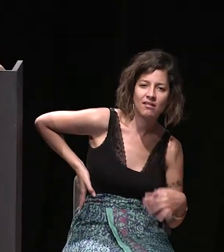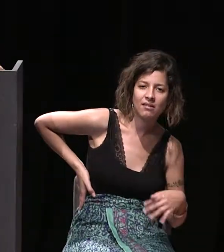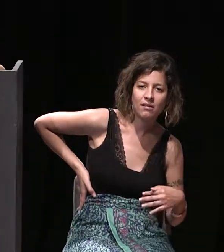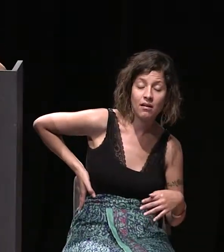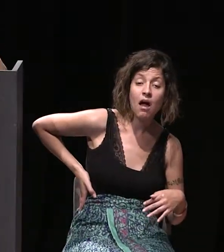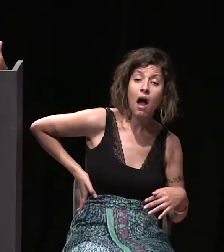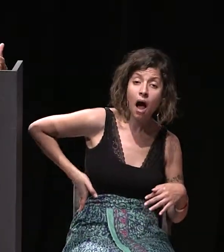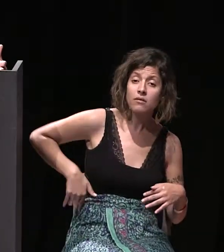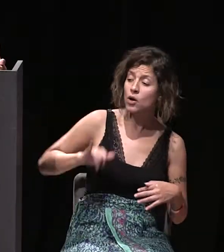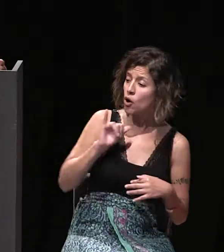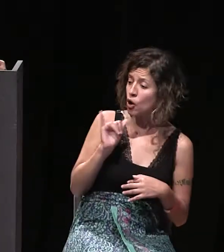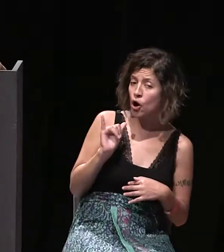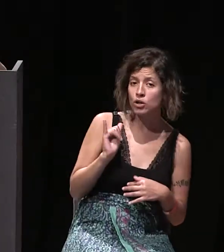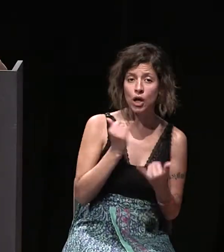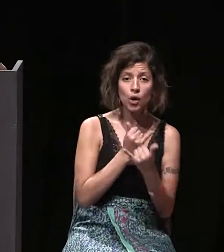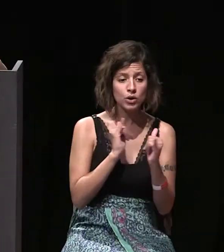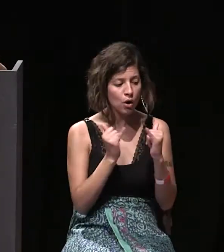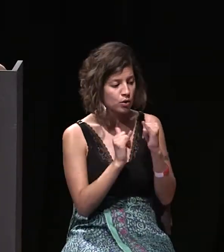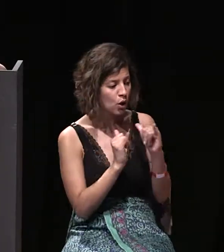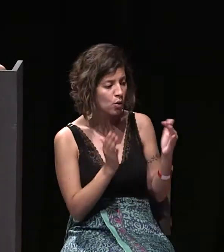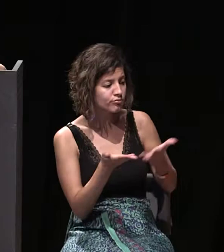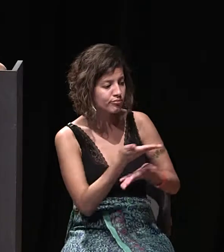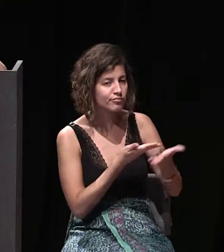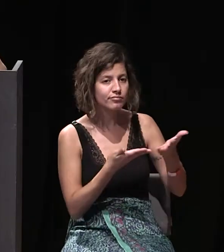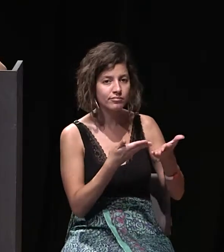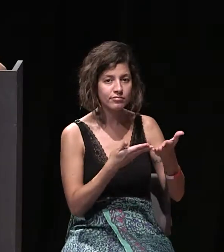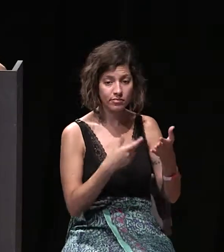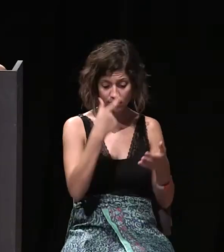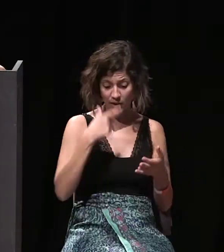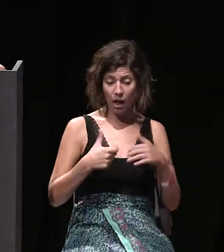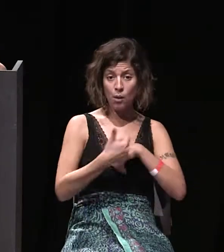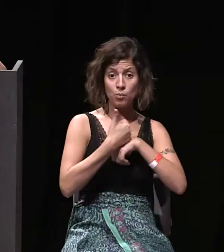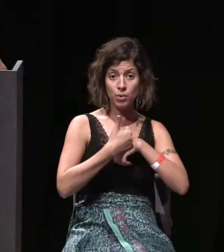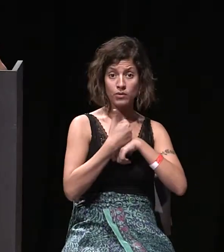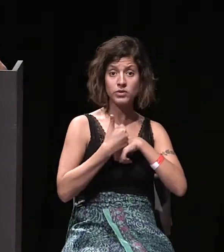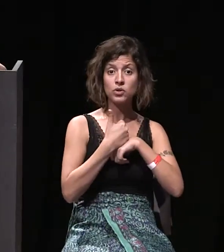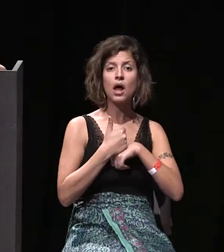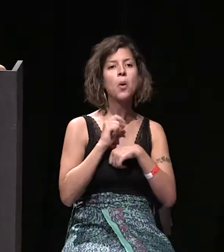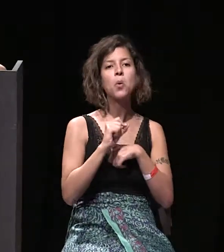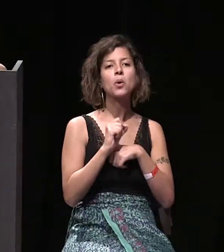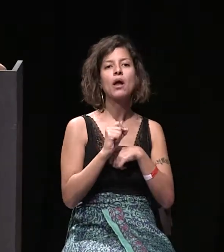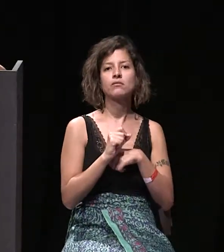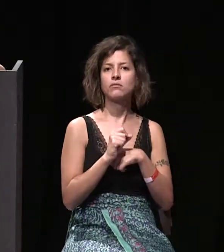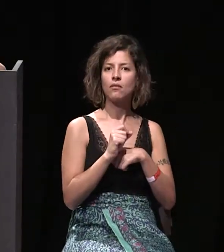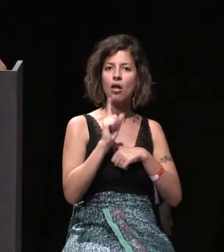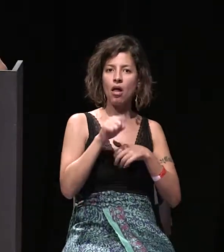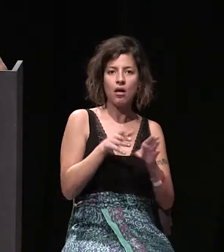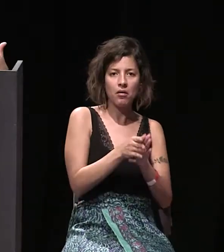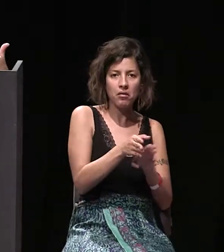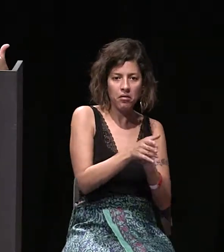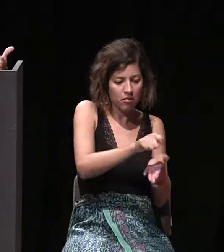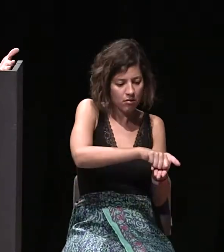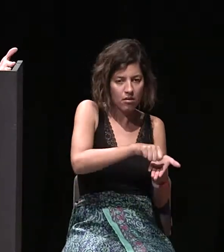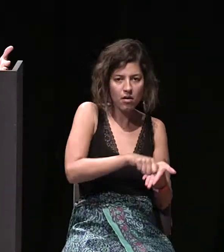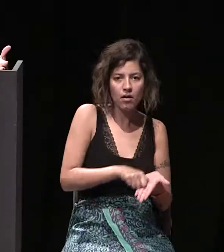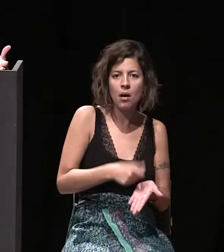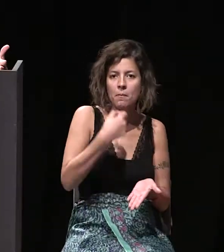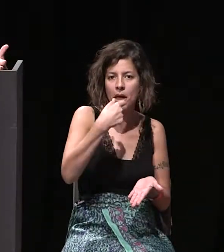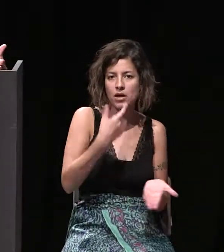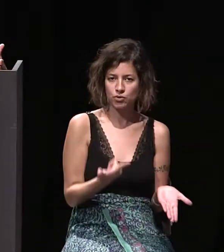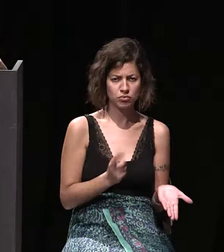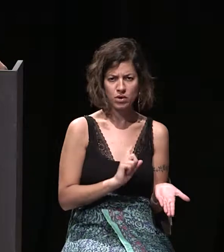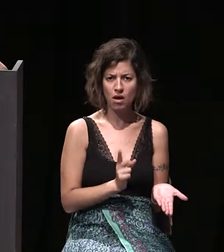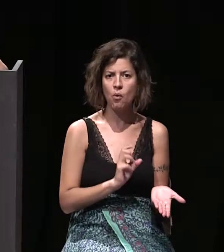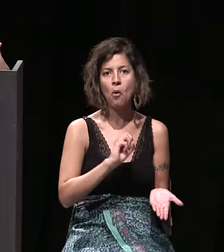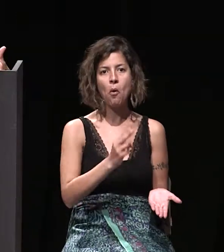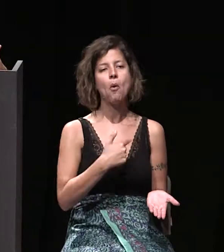a outra. A profissional ali, ela não tem o papel de prescrever nada ou de detentora do